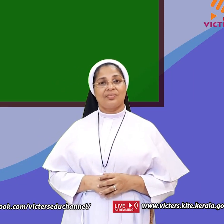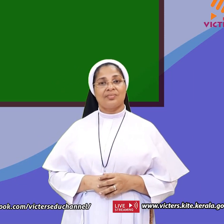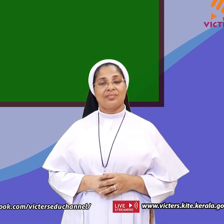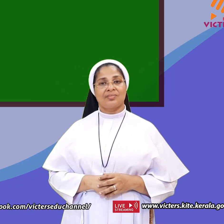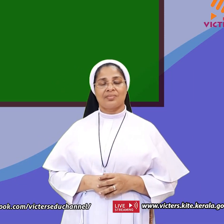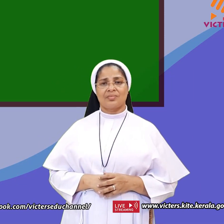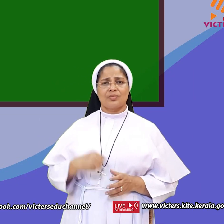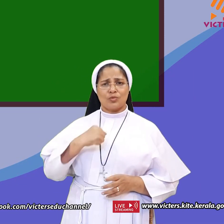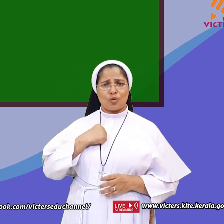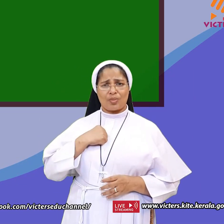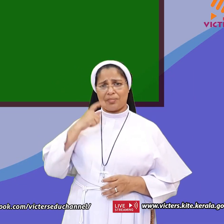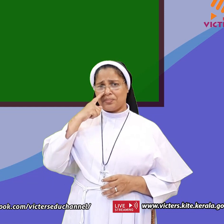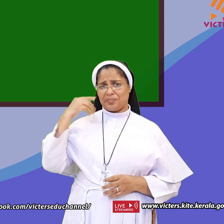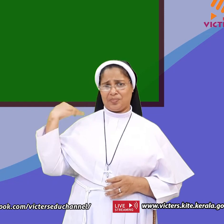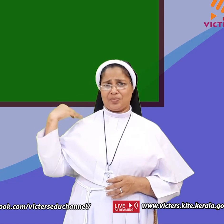വിധവയായ സഹോദരിയുടെയും